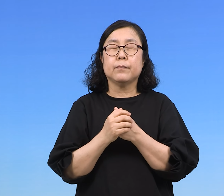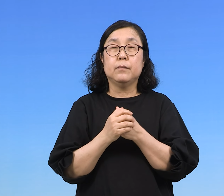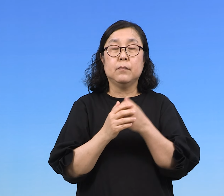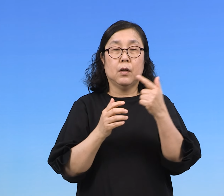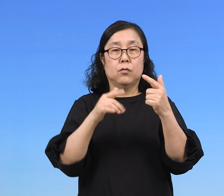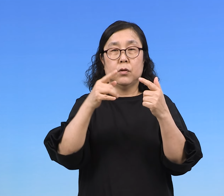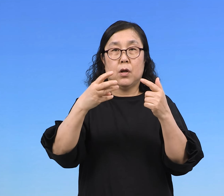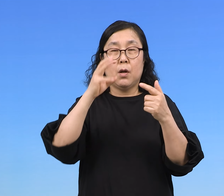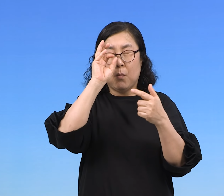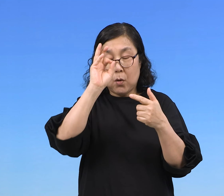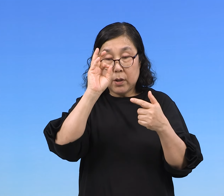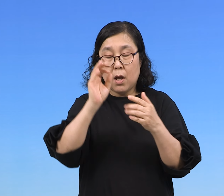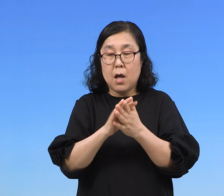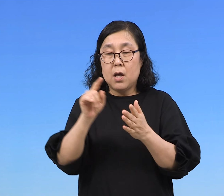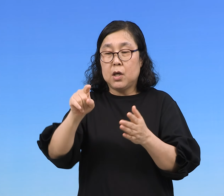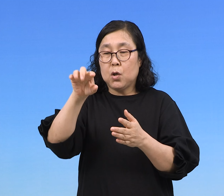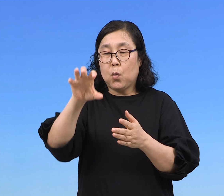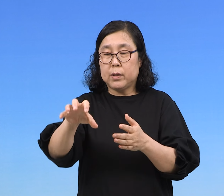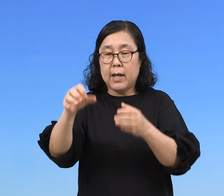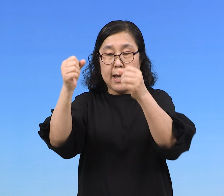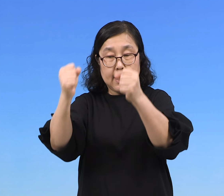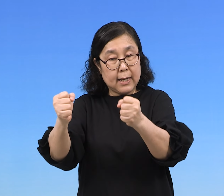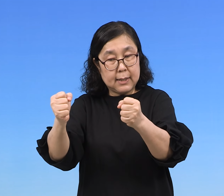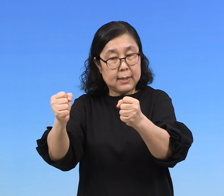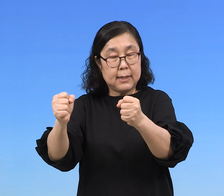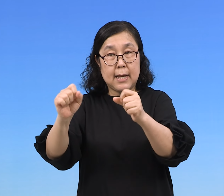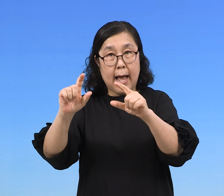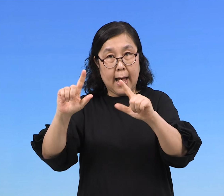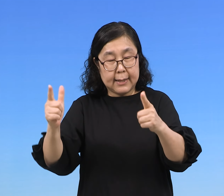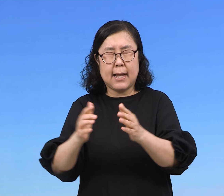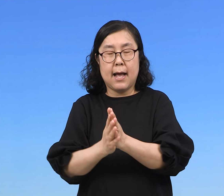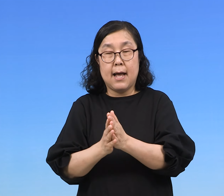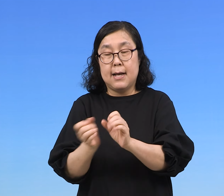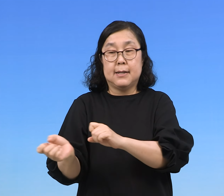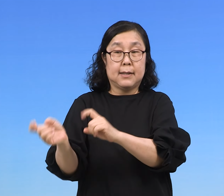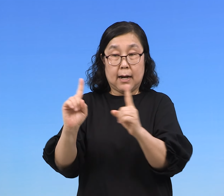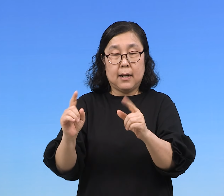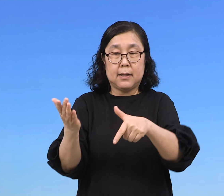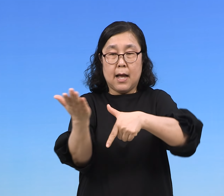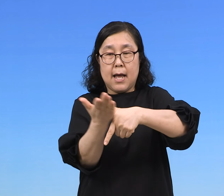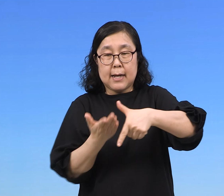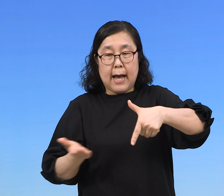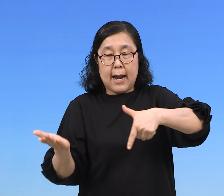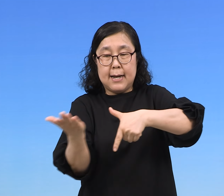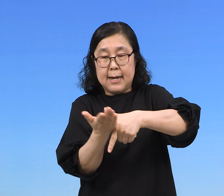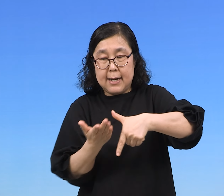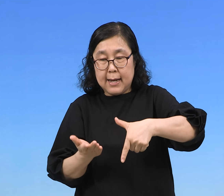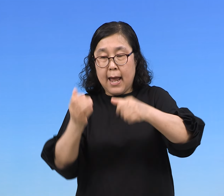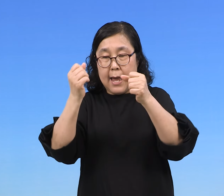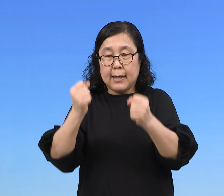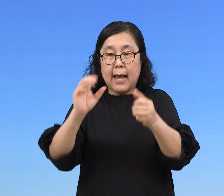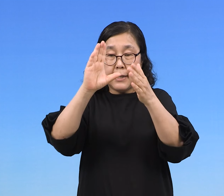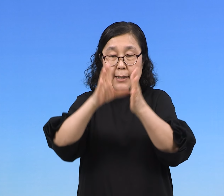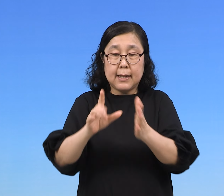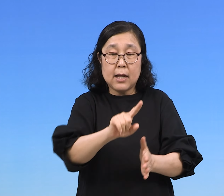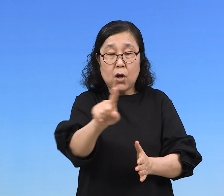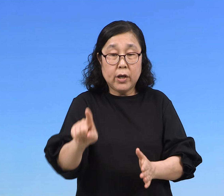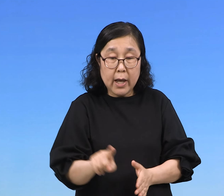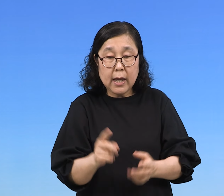보시겠습니까? 여기 계시지 않고 살아나셨느니라. 갈릴리에 계실 때에 너희에게 어떻게